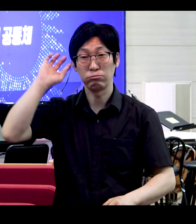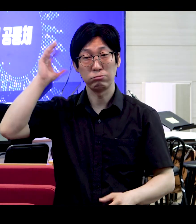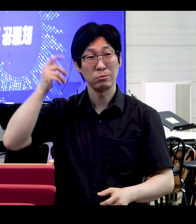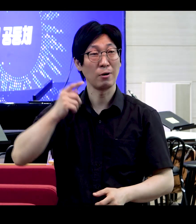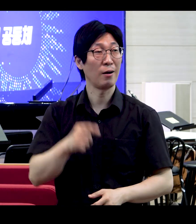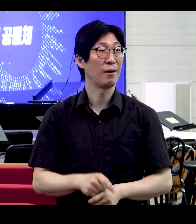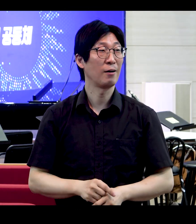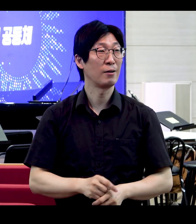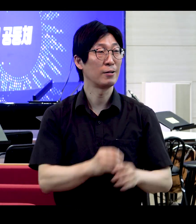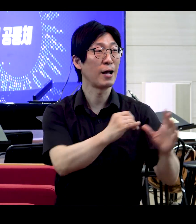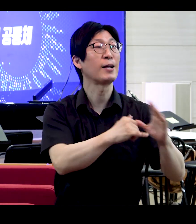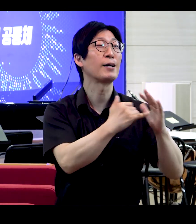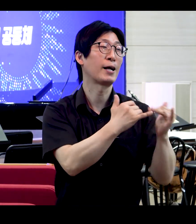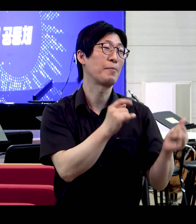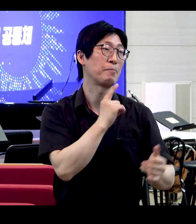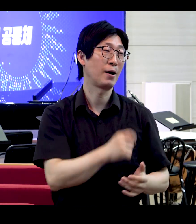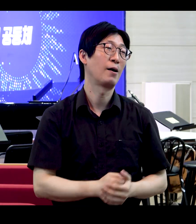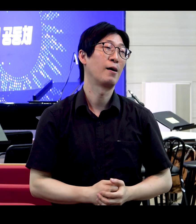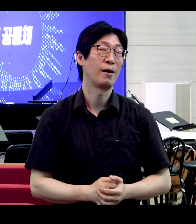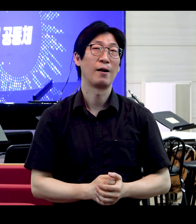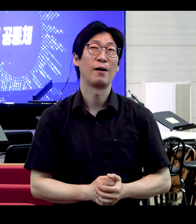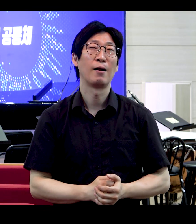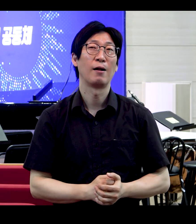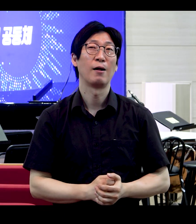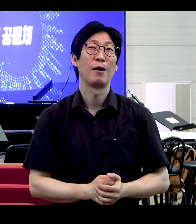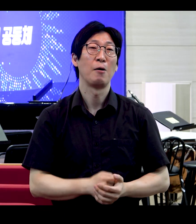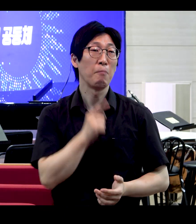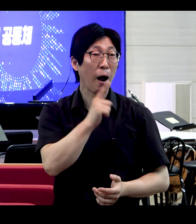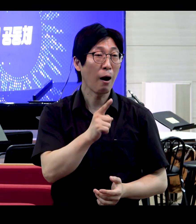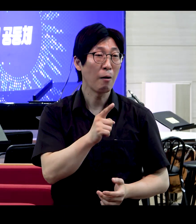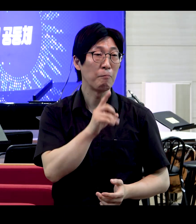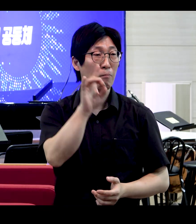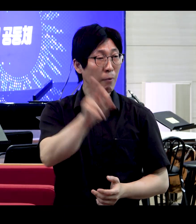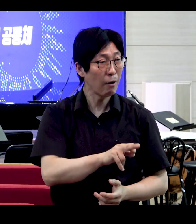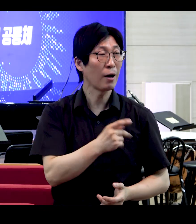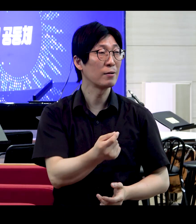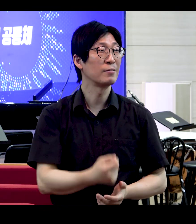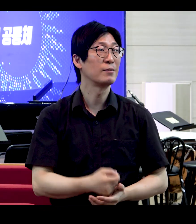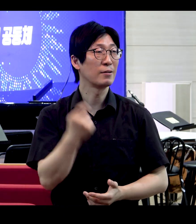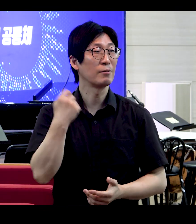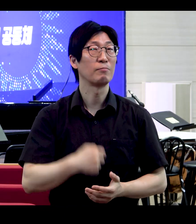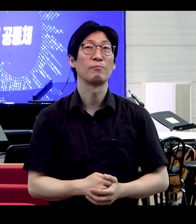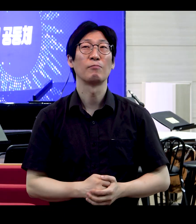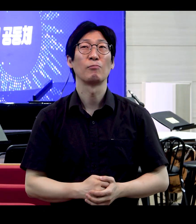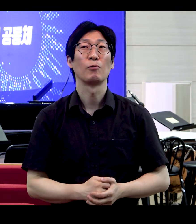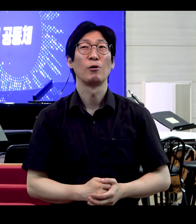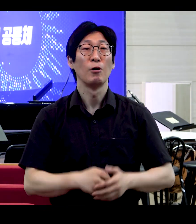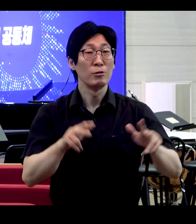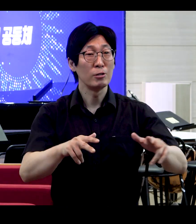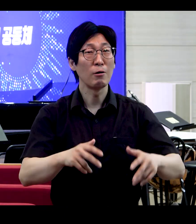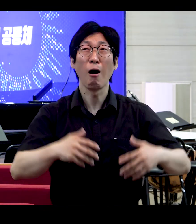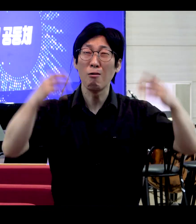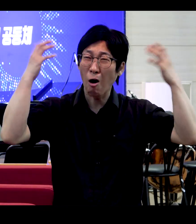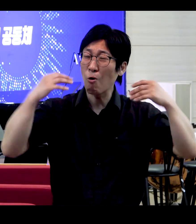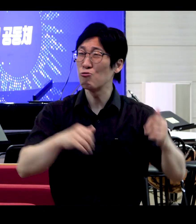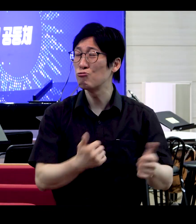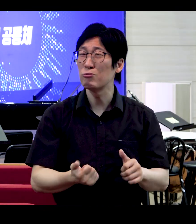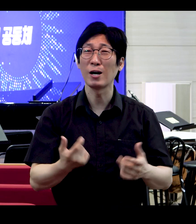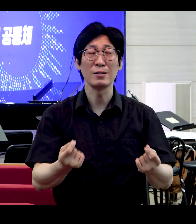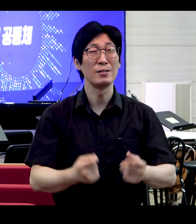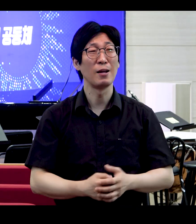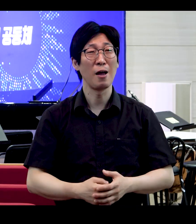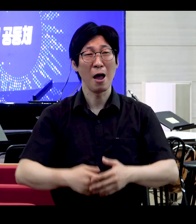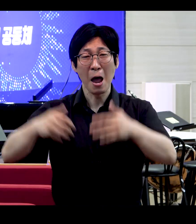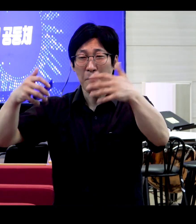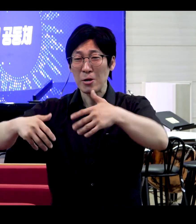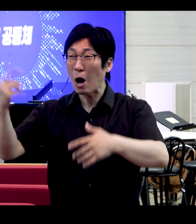마지막으로 이제 방주로 돌아와라 이렇게 말할 때 정말 이건 말이 안 되는 거예요. 아니, 날이 이렇게 뽀송뽀송하고 좋은데 무슨 홍수가